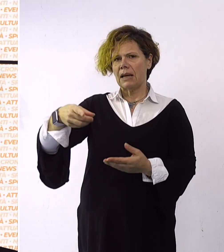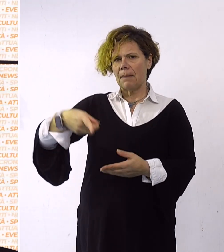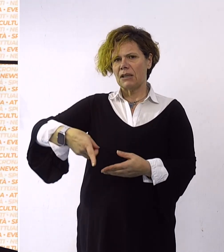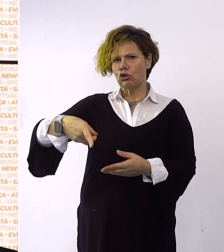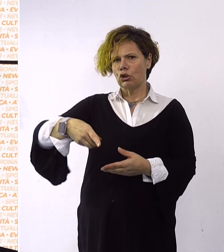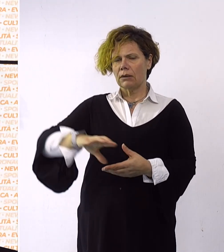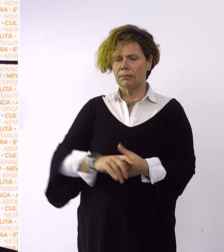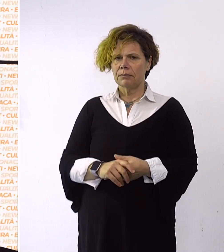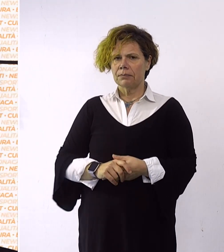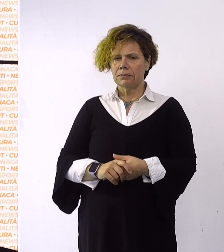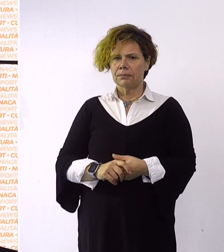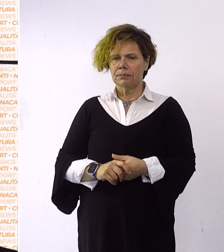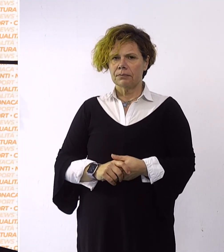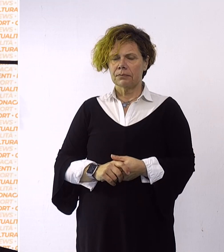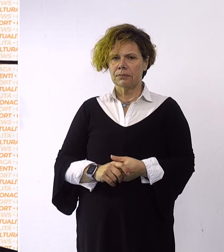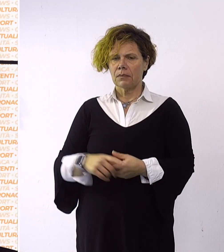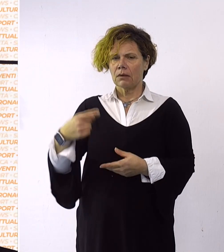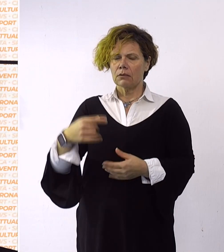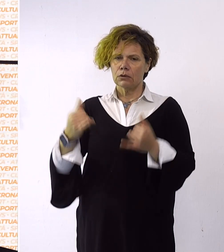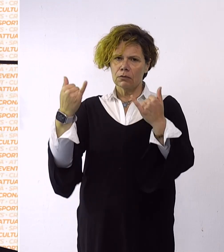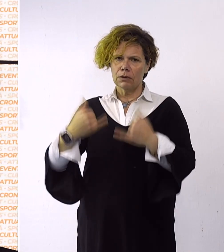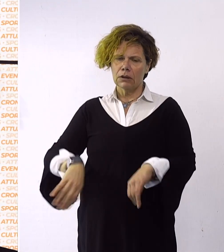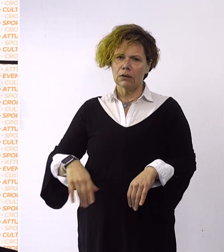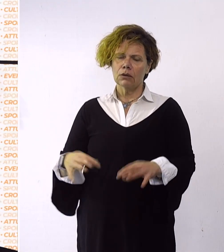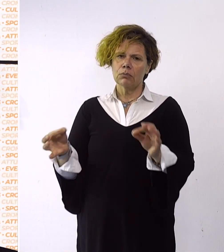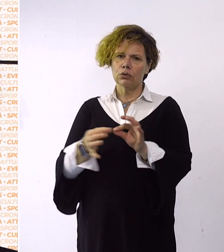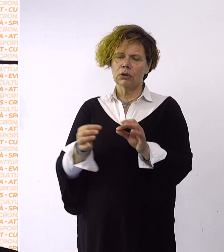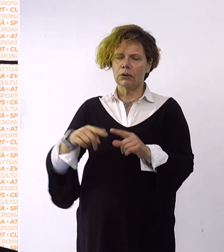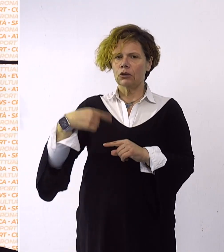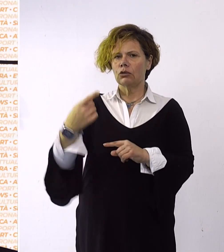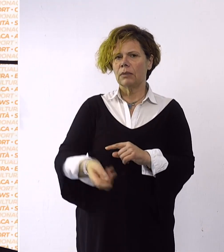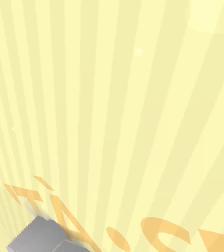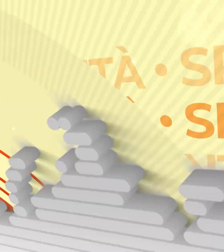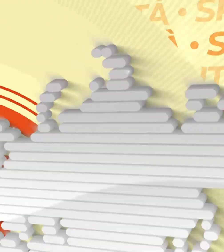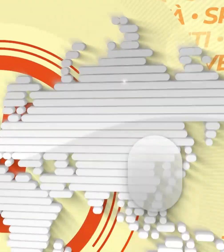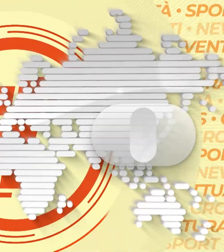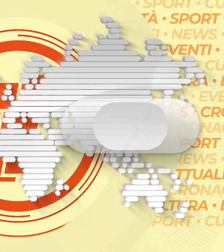Per il momento è tutto, appuntamento a domani.